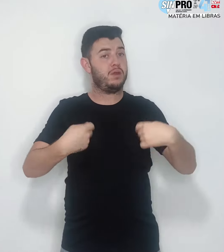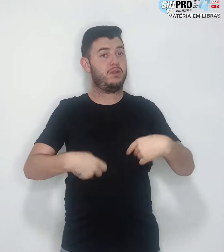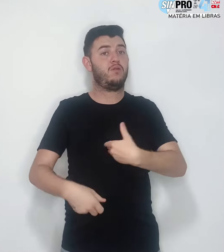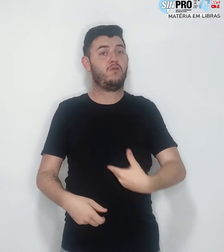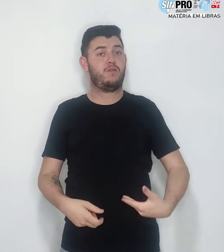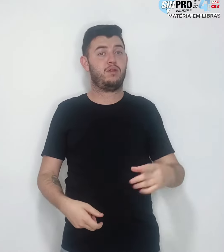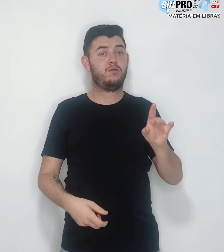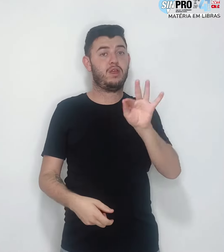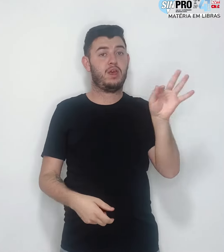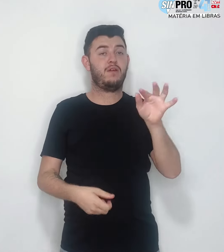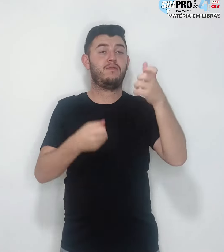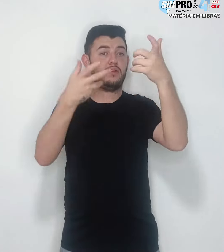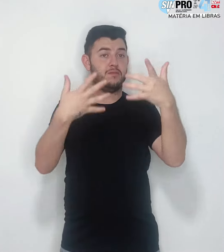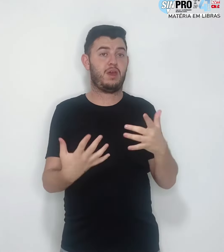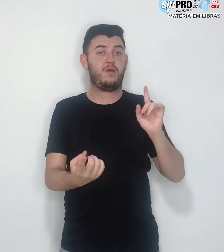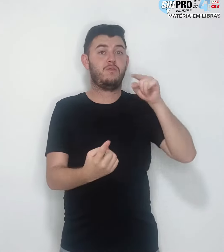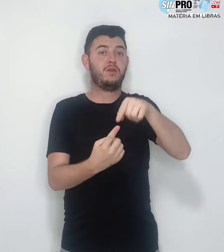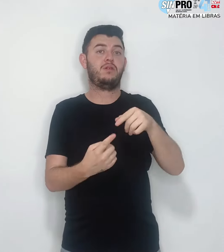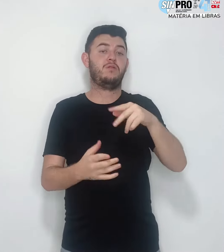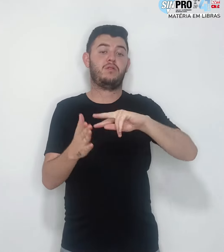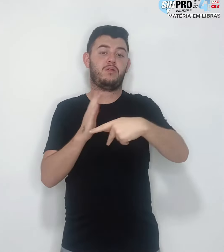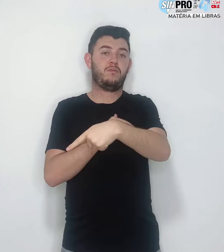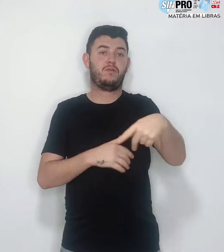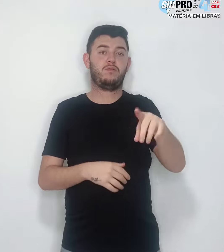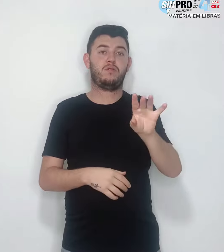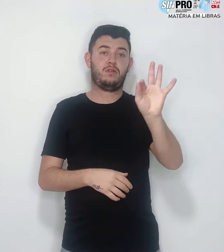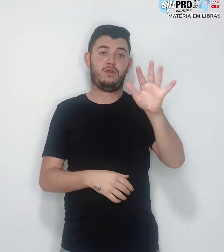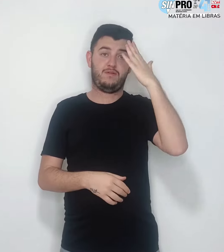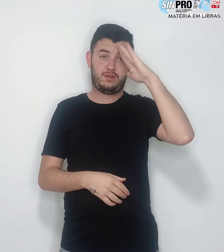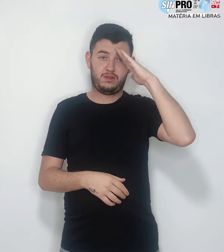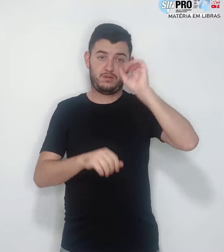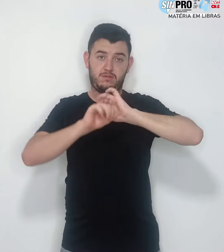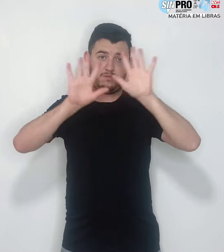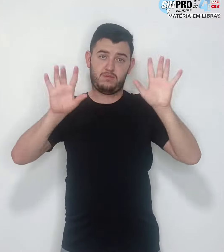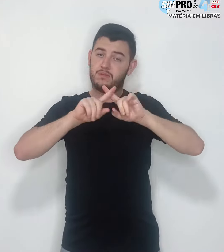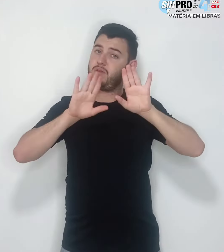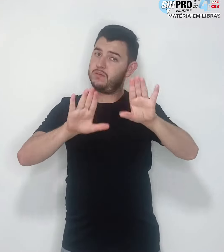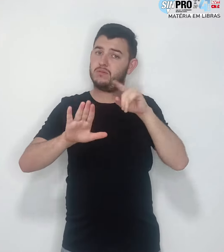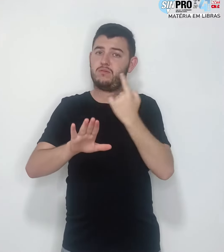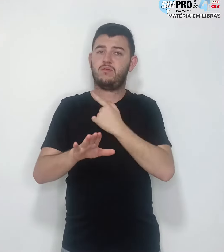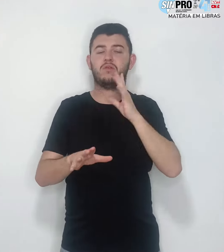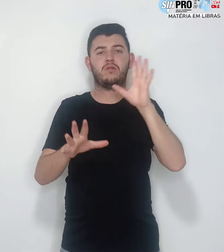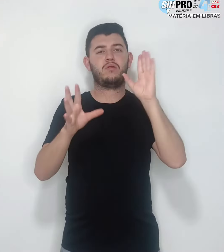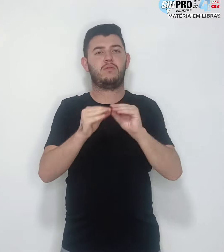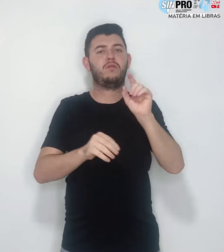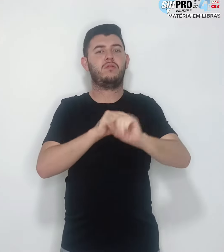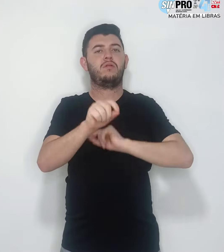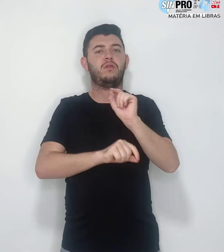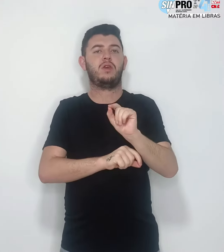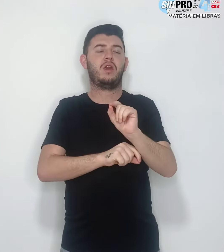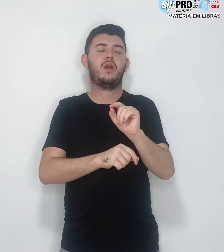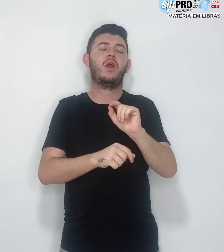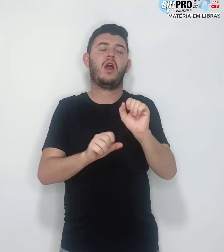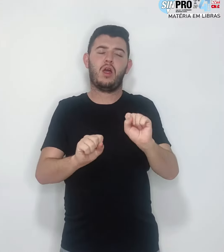pelo GDF. Entendemos que o processo de negociação para intensificar os benefícios